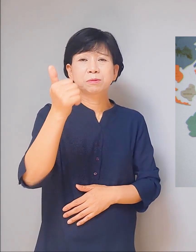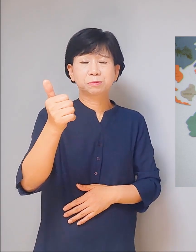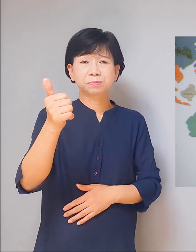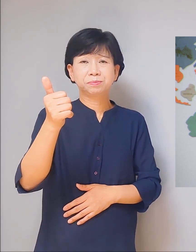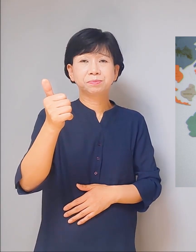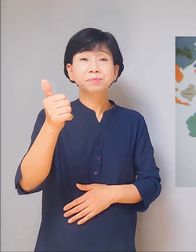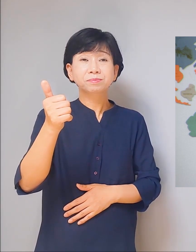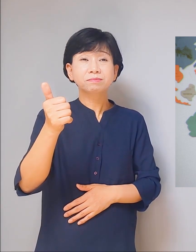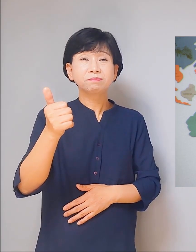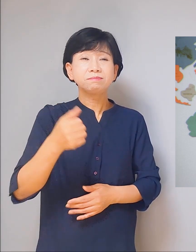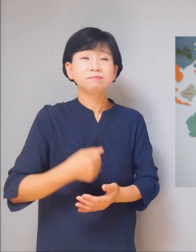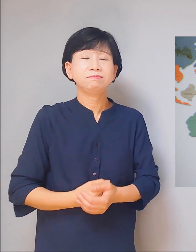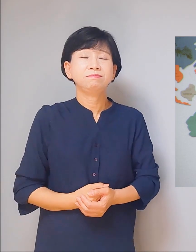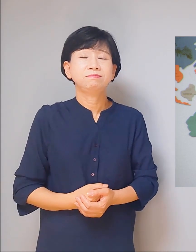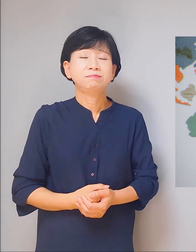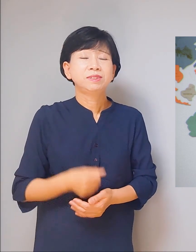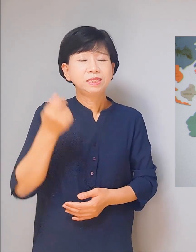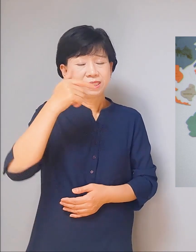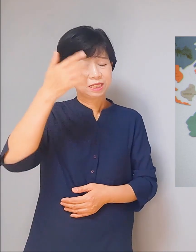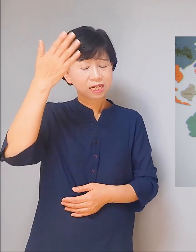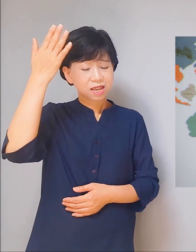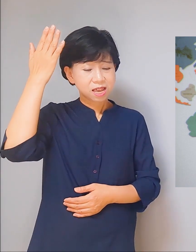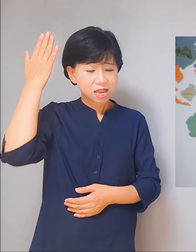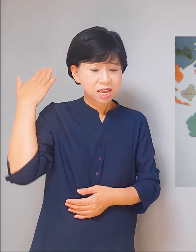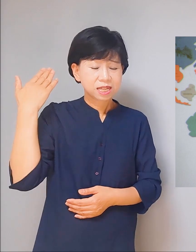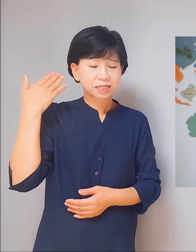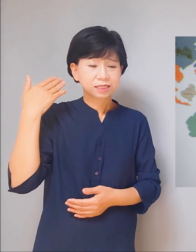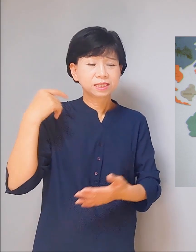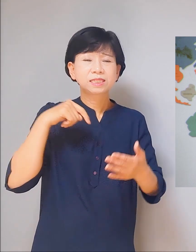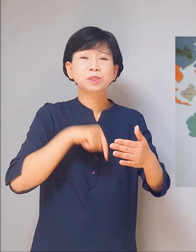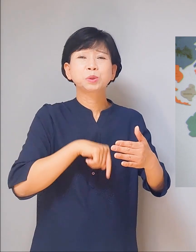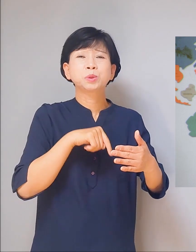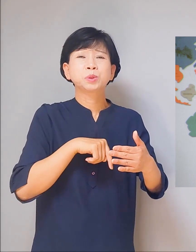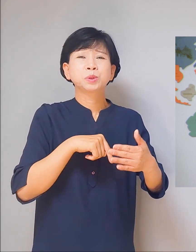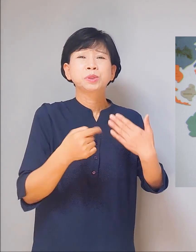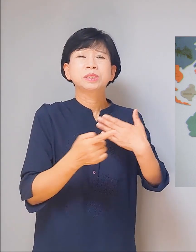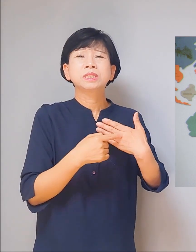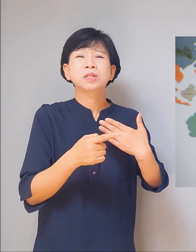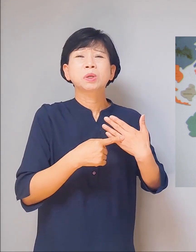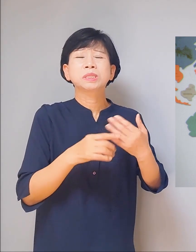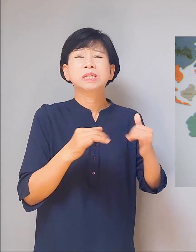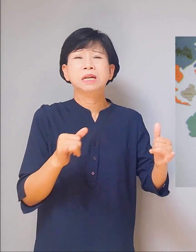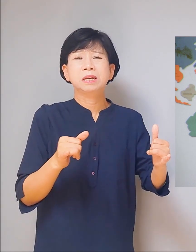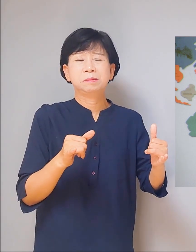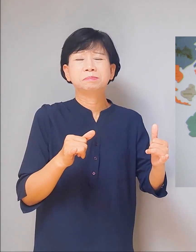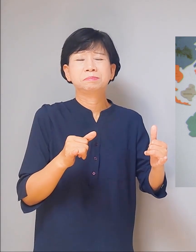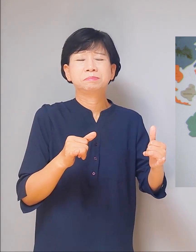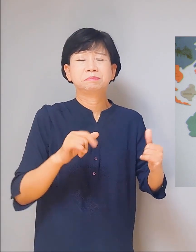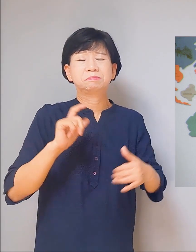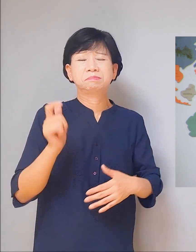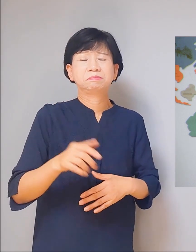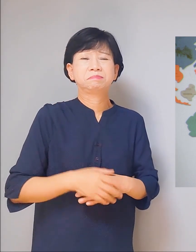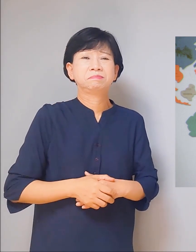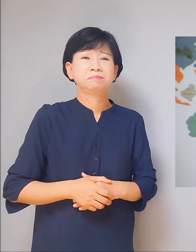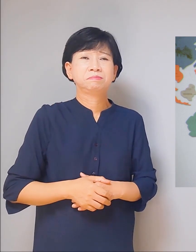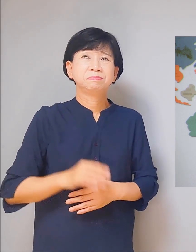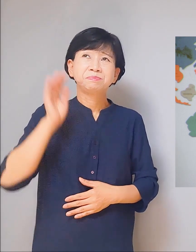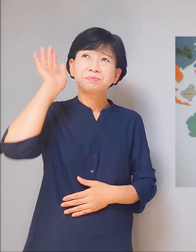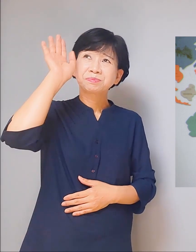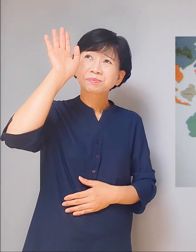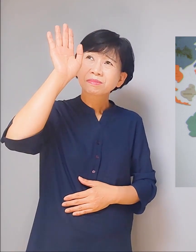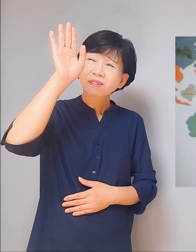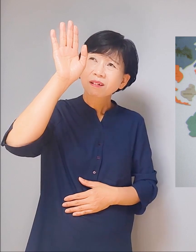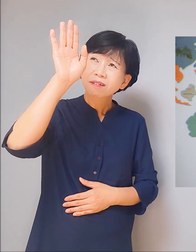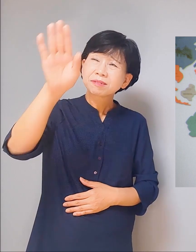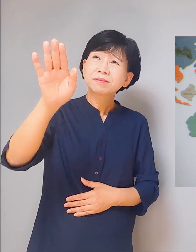심한 사람입니다. 어쩌겠어요? 그는 살기 위해 먼 거리로 지금 도망치고 있습니다. 인생의 앞날에 대해서는 전혀